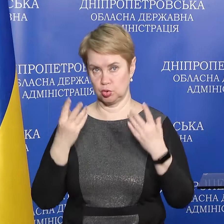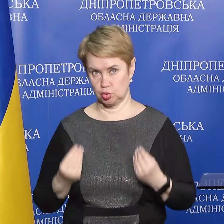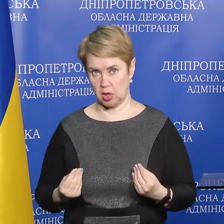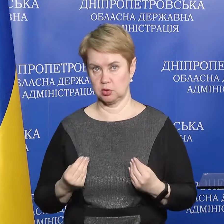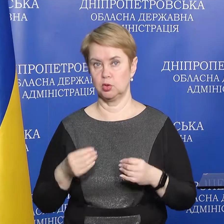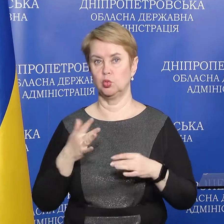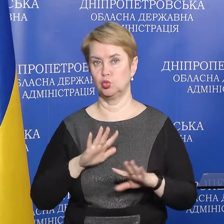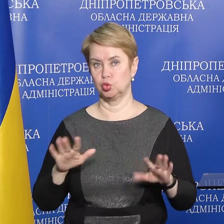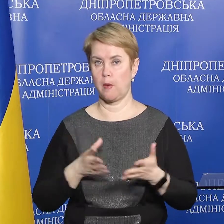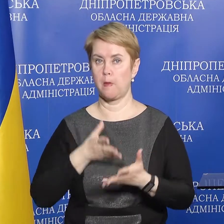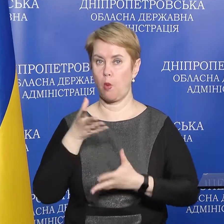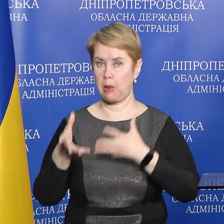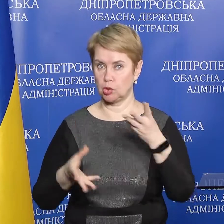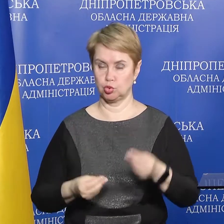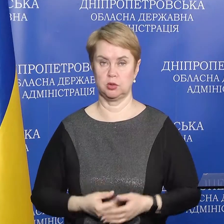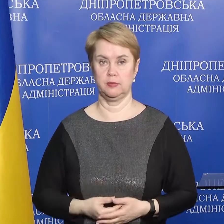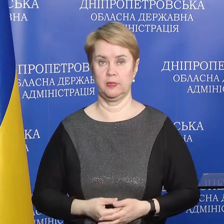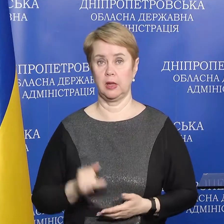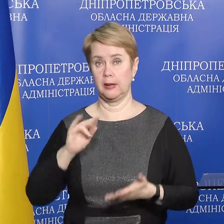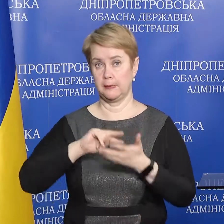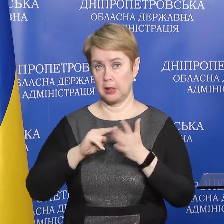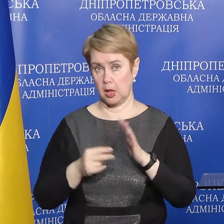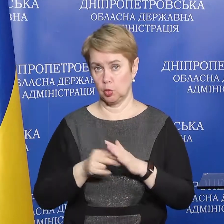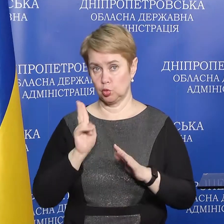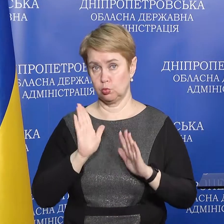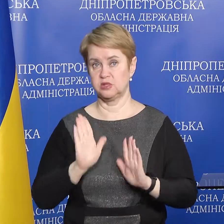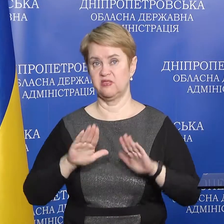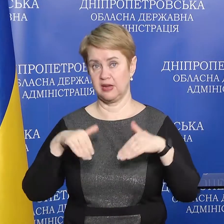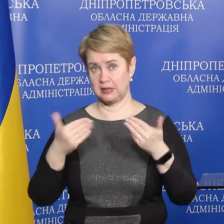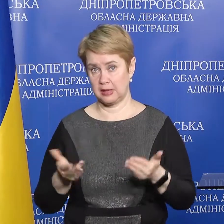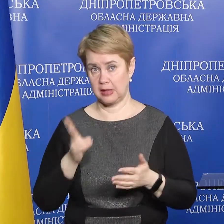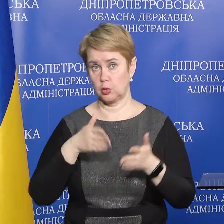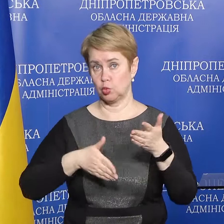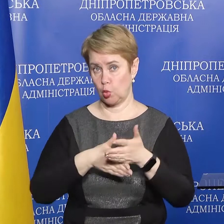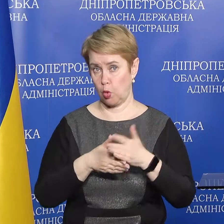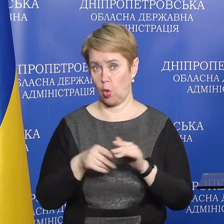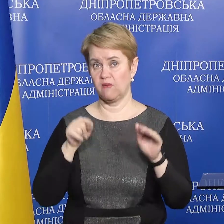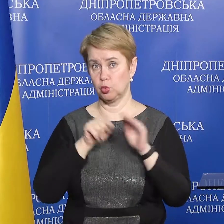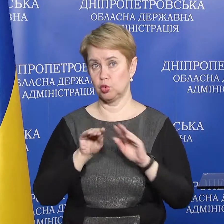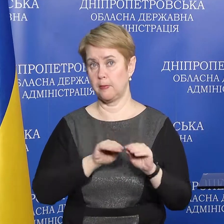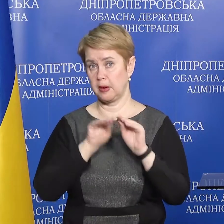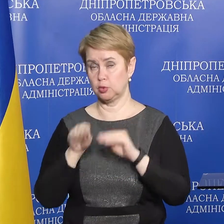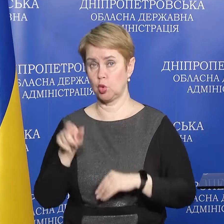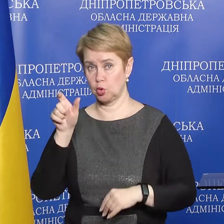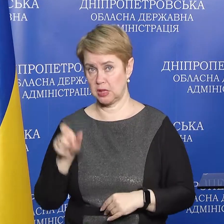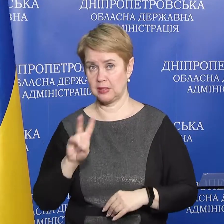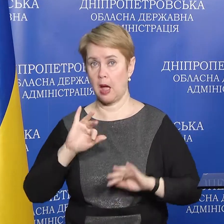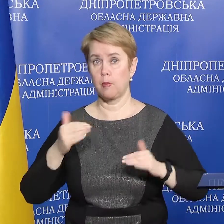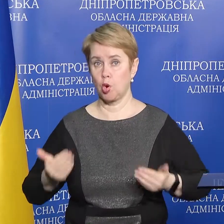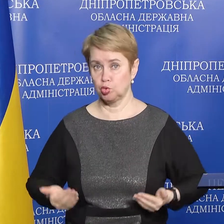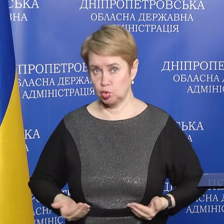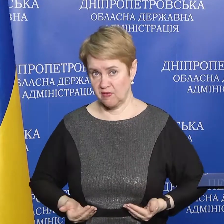час вже проплачені. І плануємо, хто буде звертатися на допомогу внутрішньо переміщеним особам на